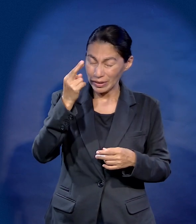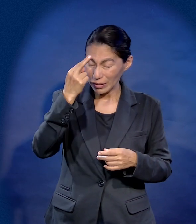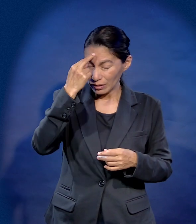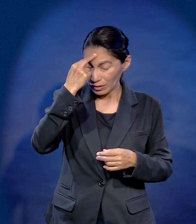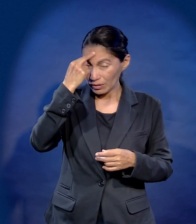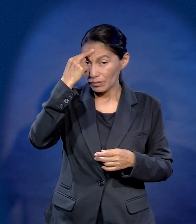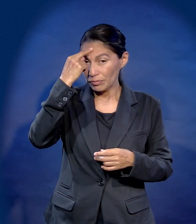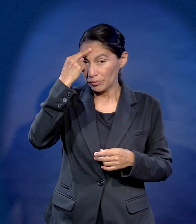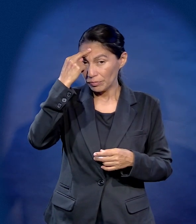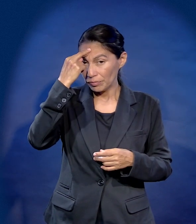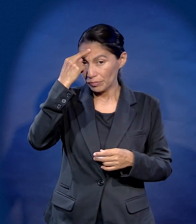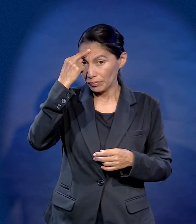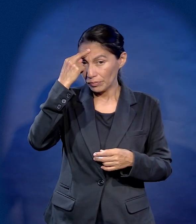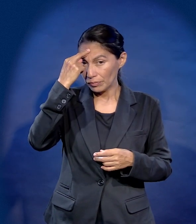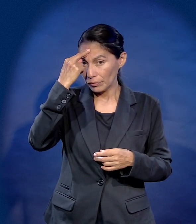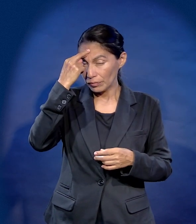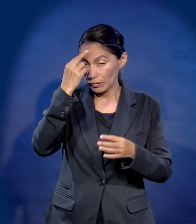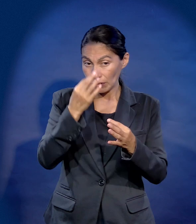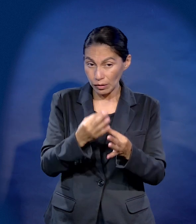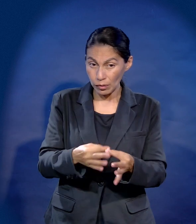recordarnos